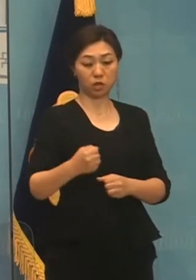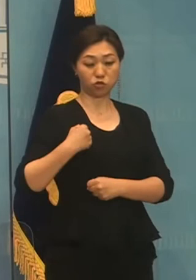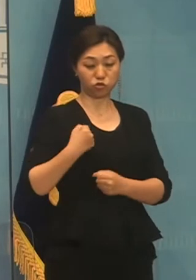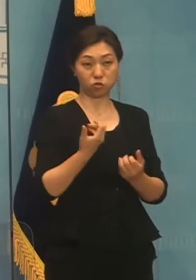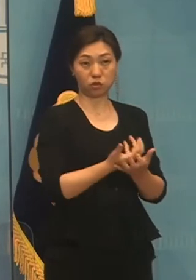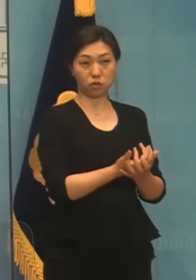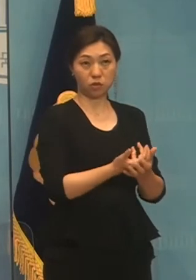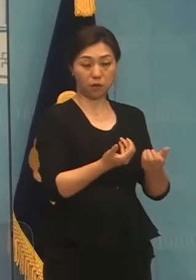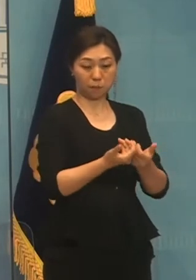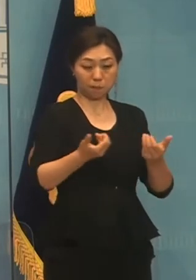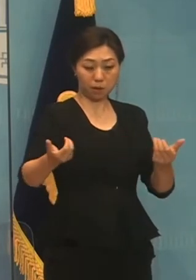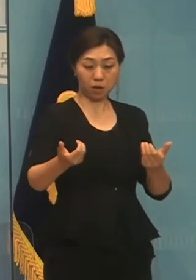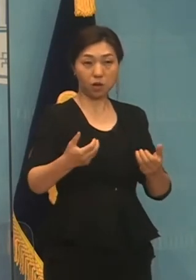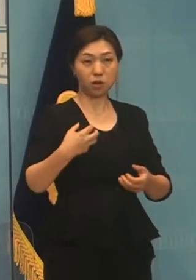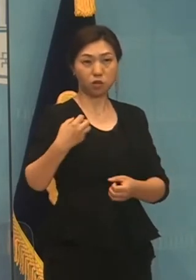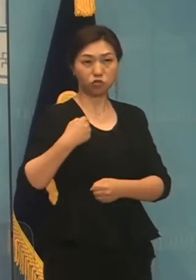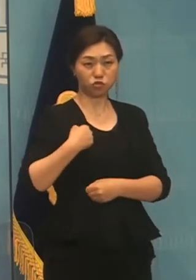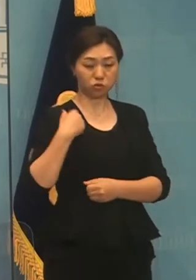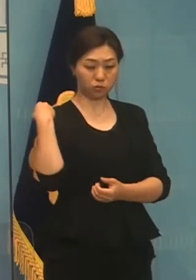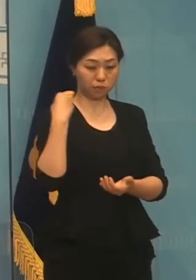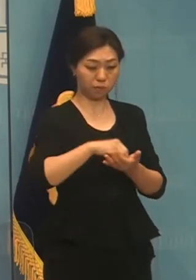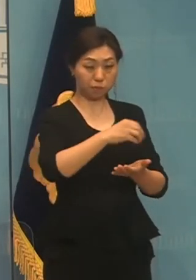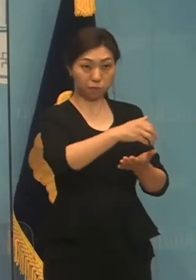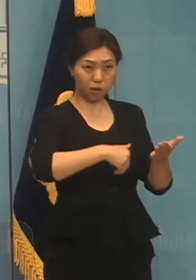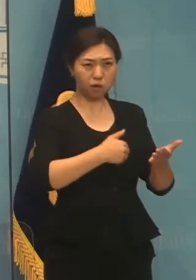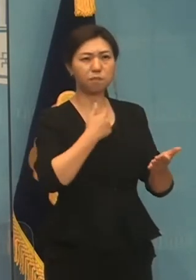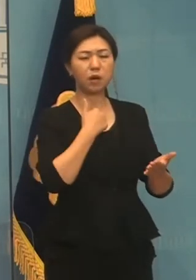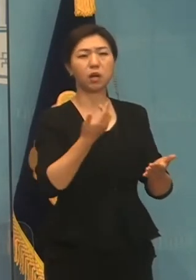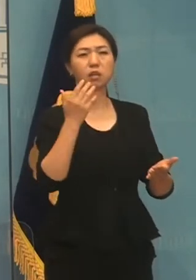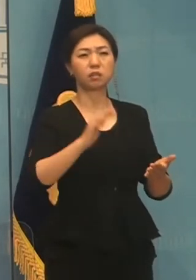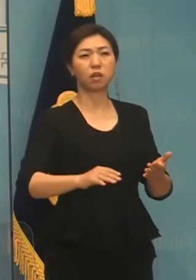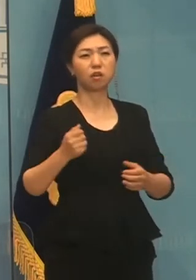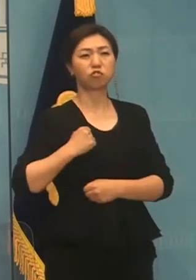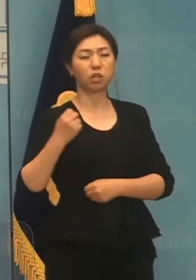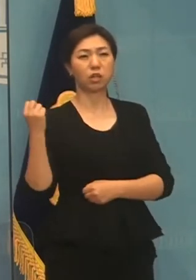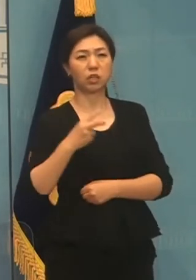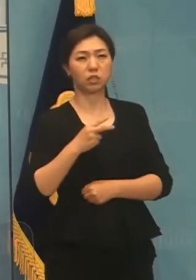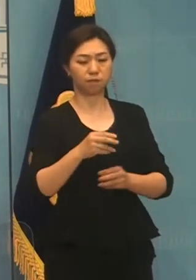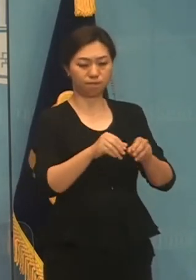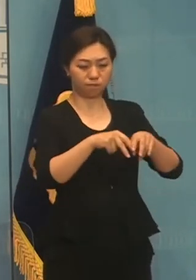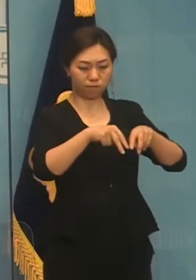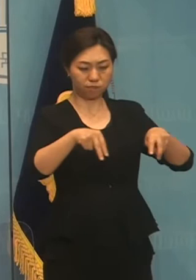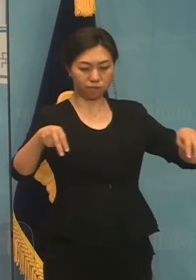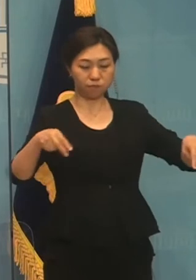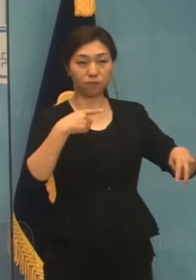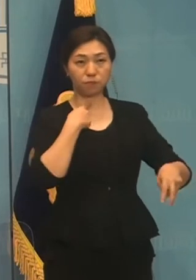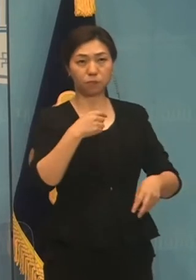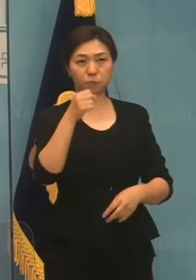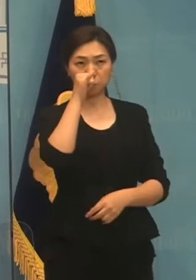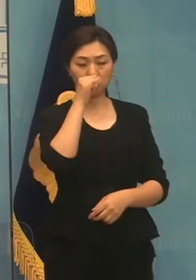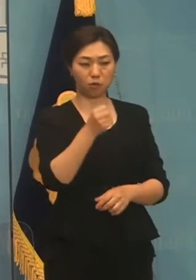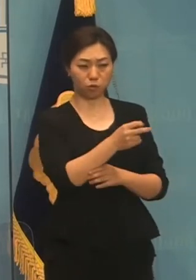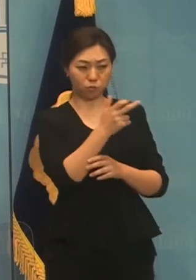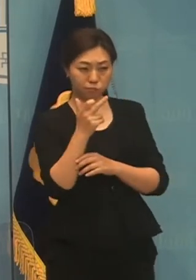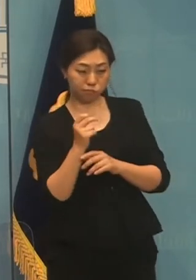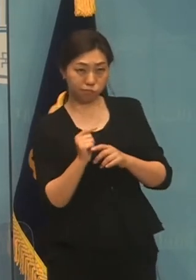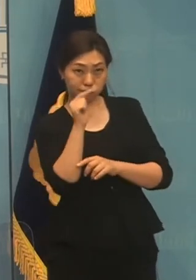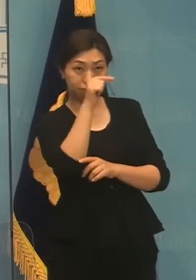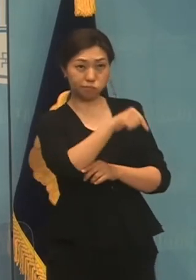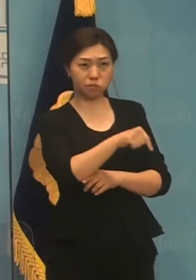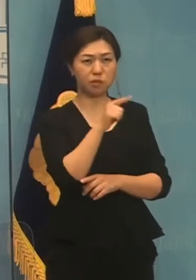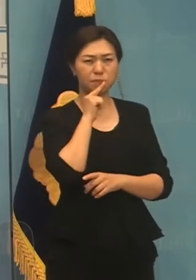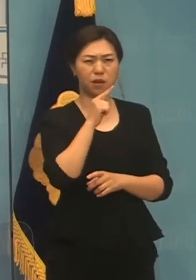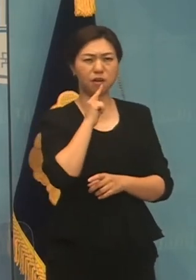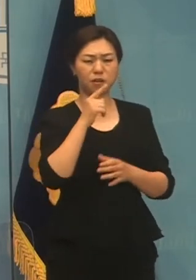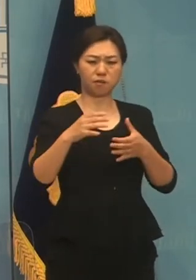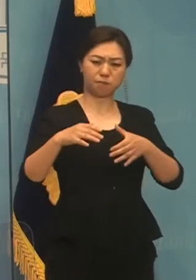병력을 재투입하고 대적 군사 행동을 선언하며 엄포를 놓더니 급기야